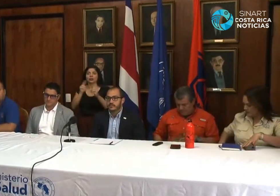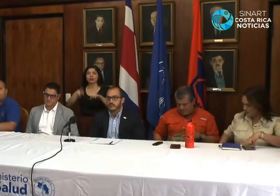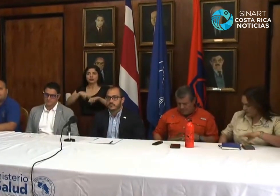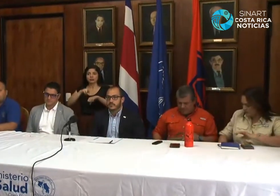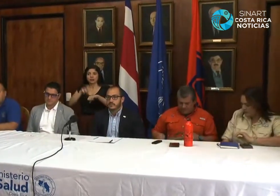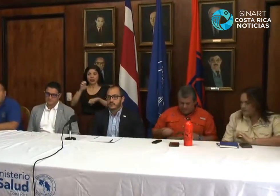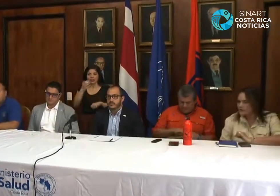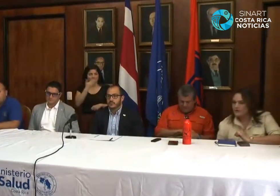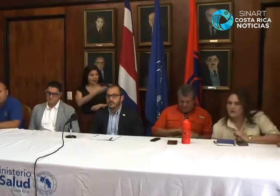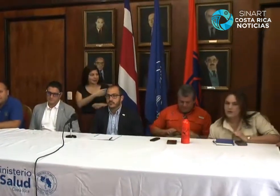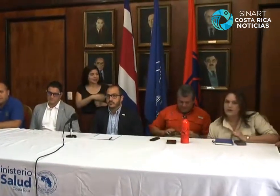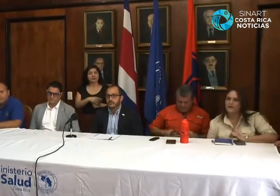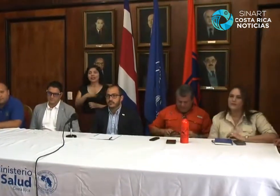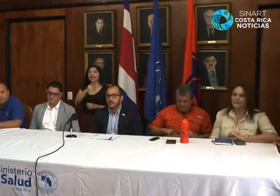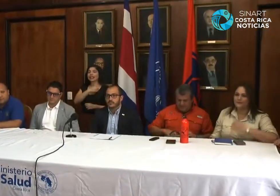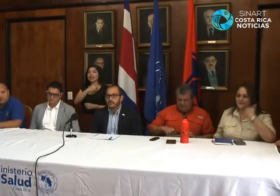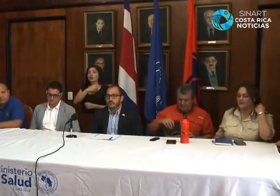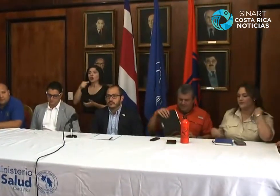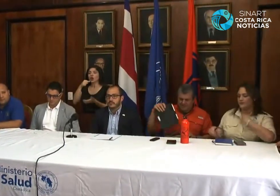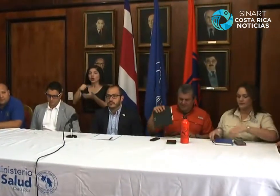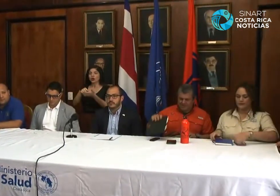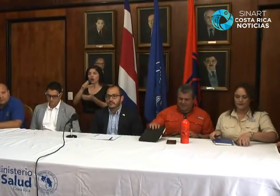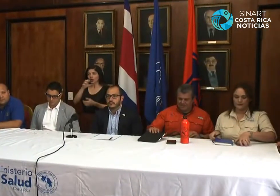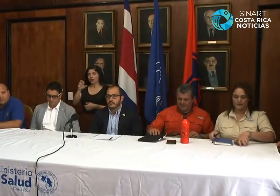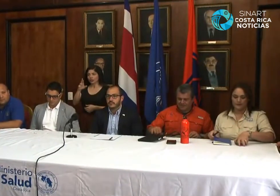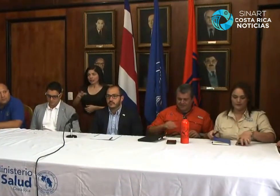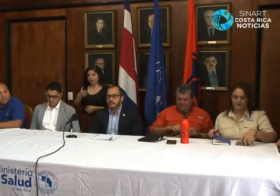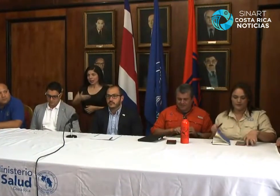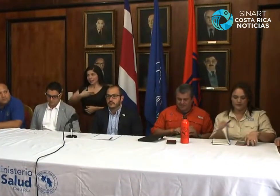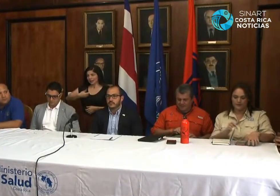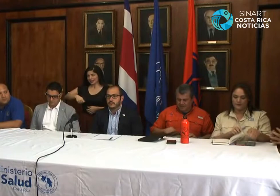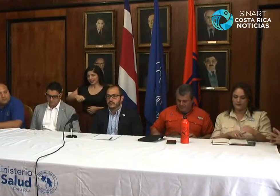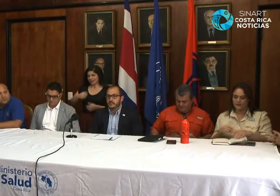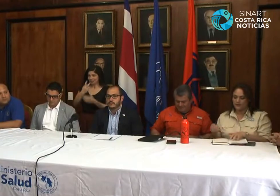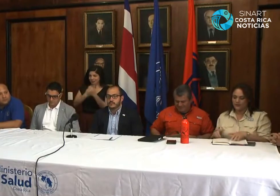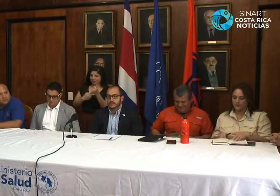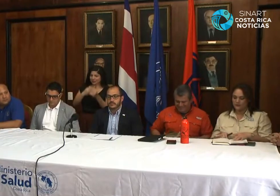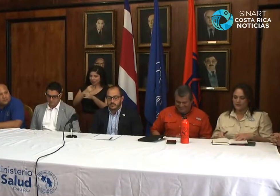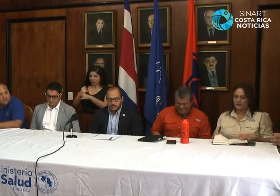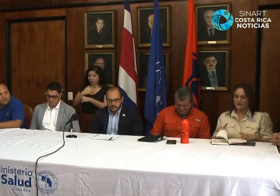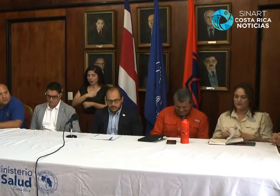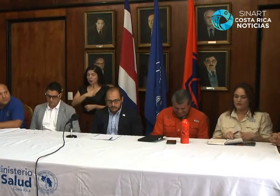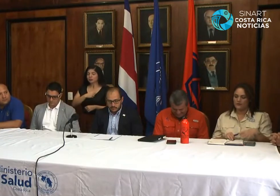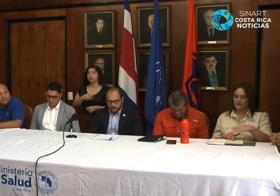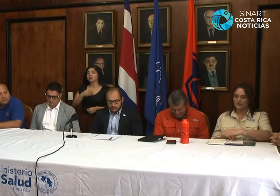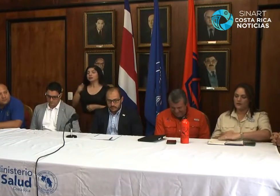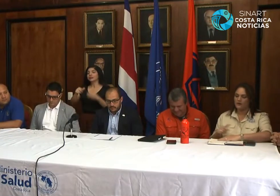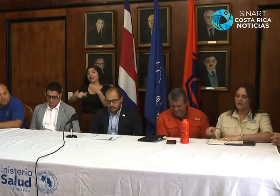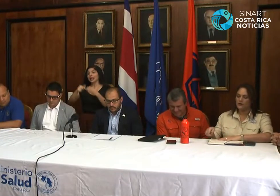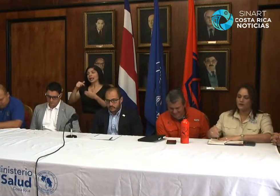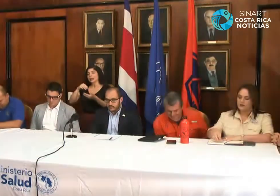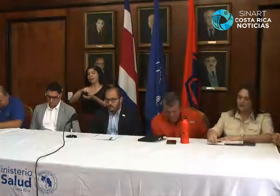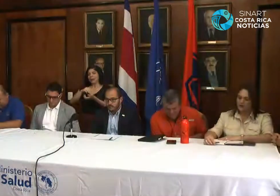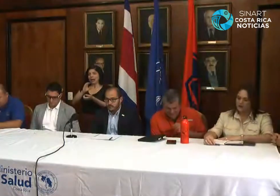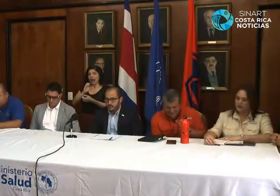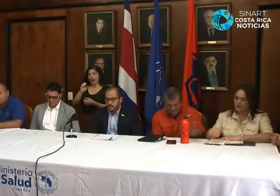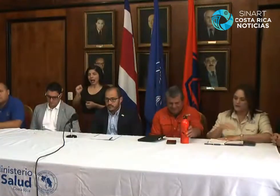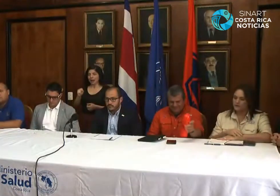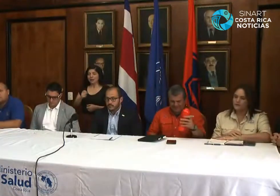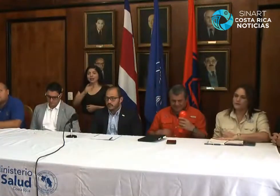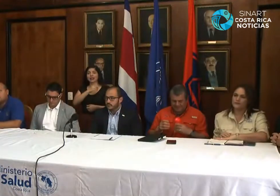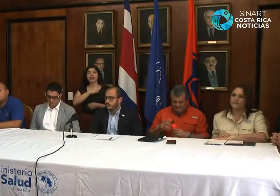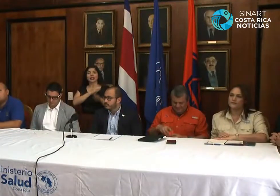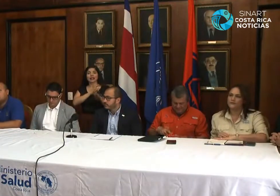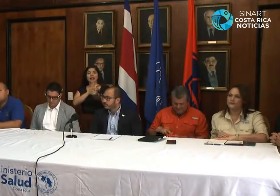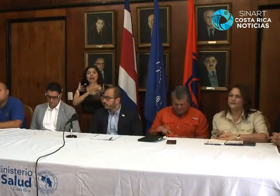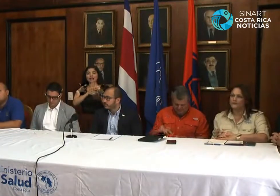Hola, ¿qué tal? Muy buenas tardes. Interrumpimos la transmisión de su canal 13 para llevarle información en vivo desde el Ministerio de Salud, donde en pocos